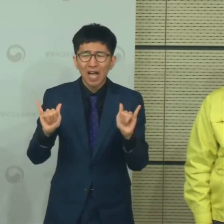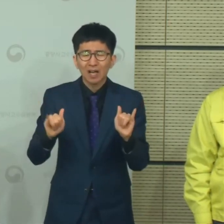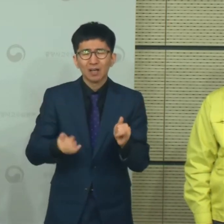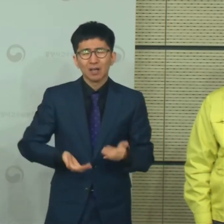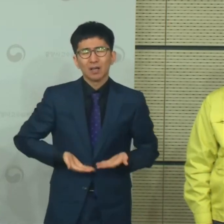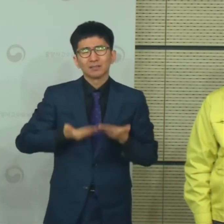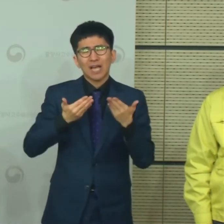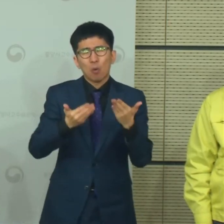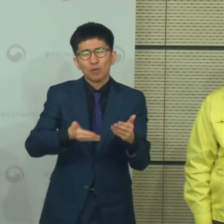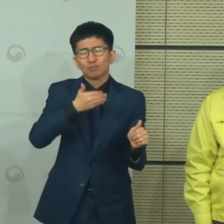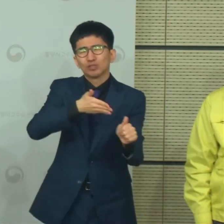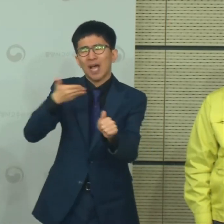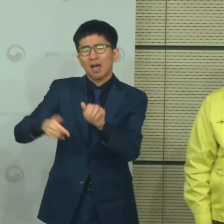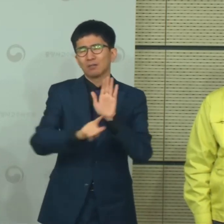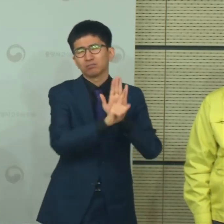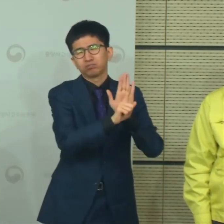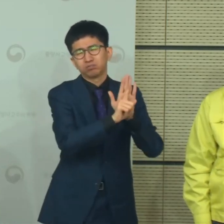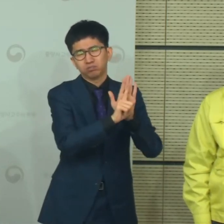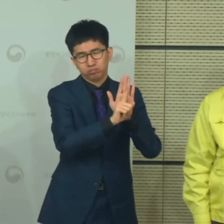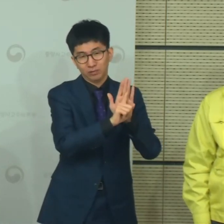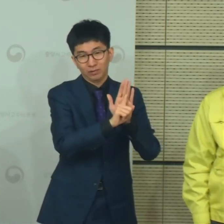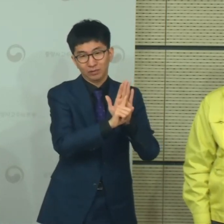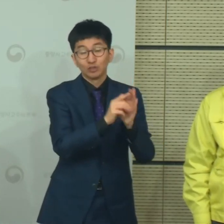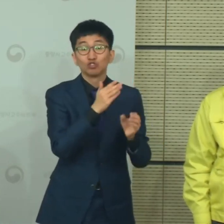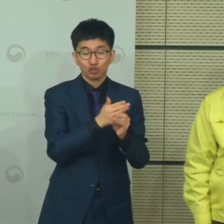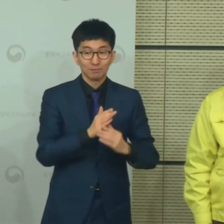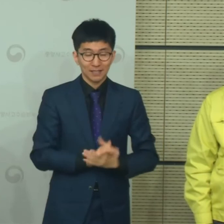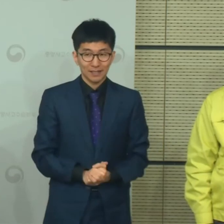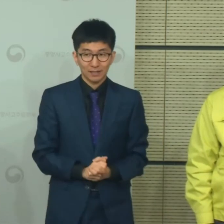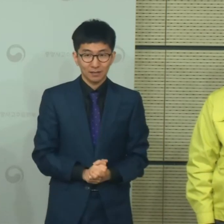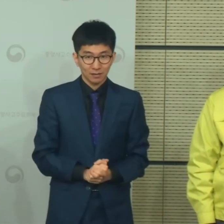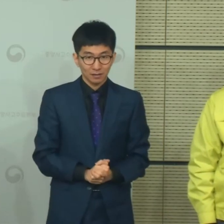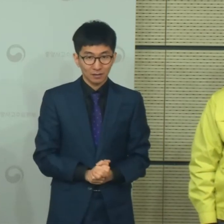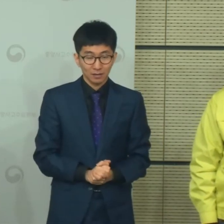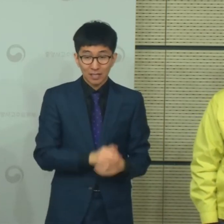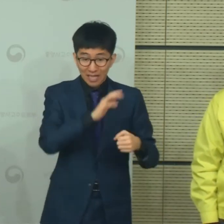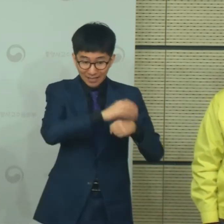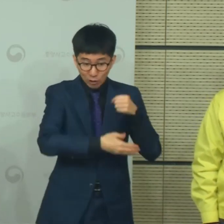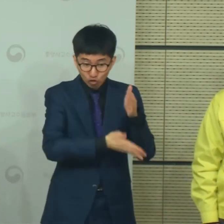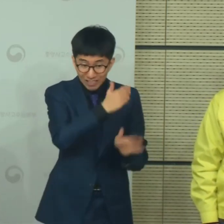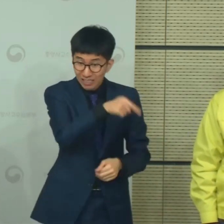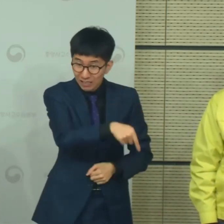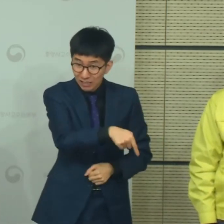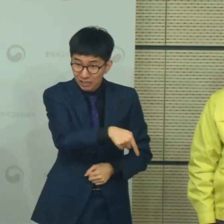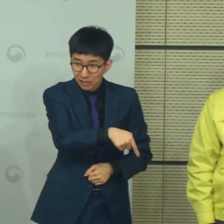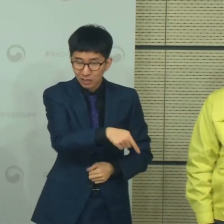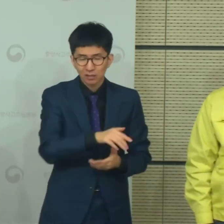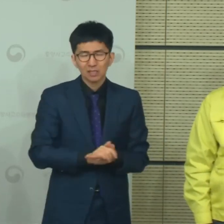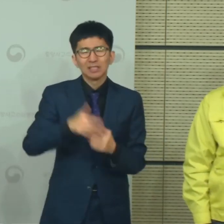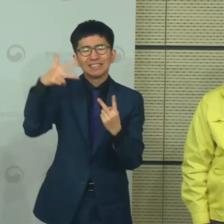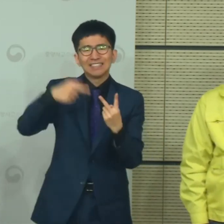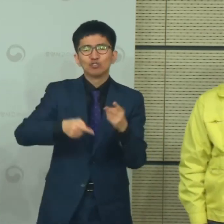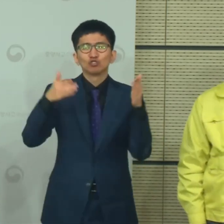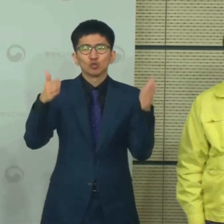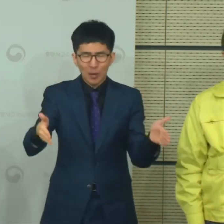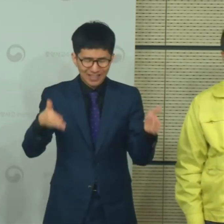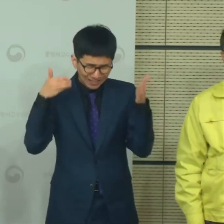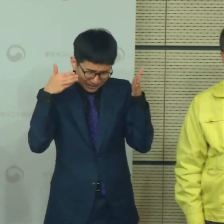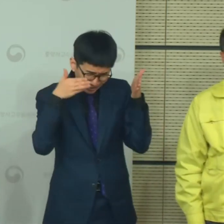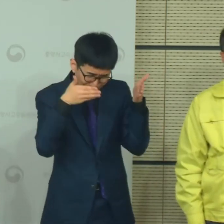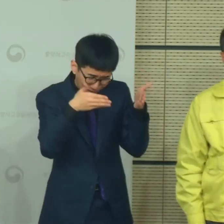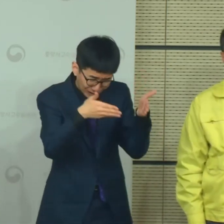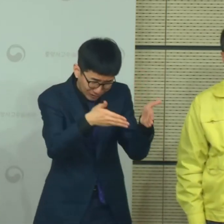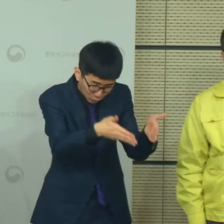있는 중입니다. 이를 통해서 좀 추가적으로 특히 대구 지역 같은 경우는 향후 2주간 내에